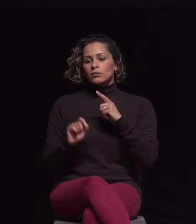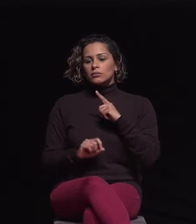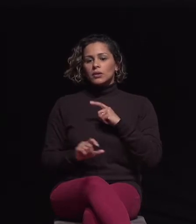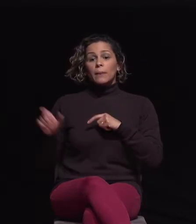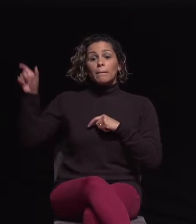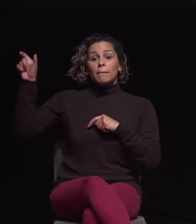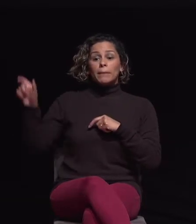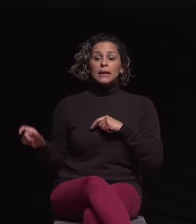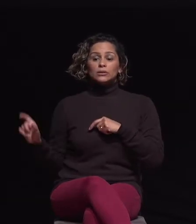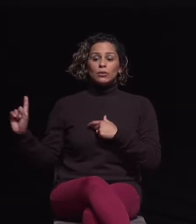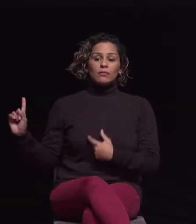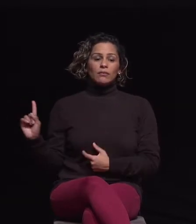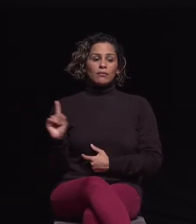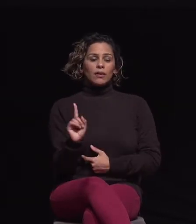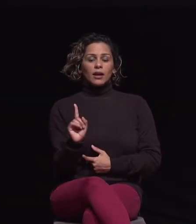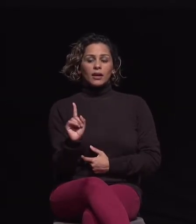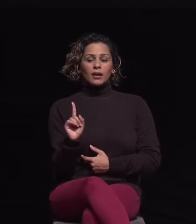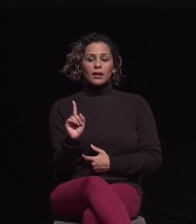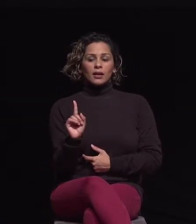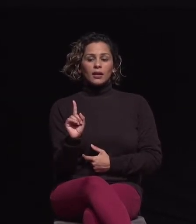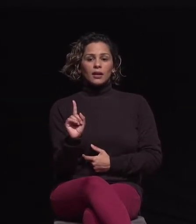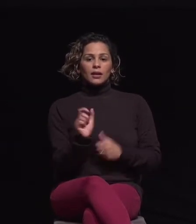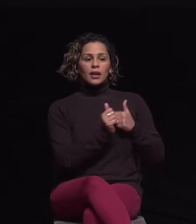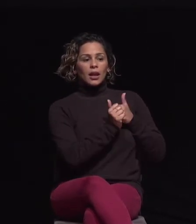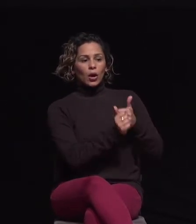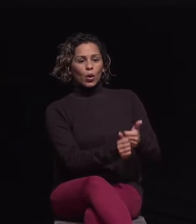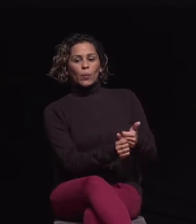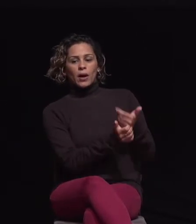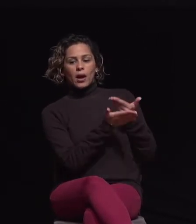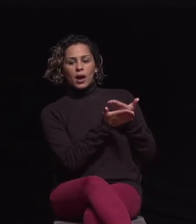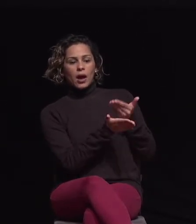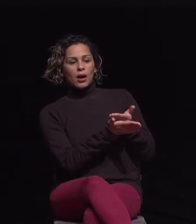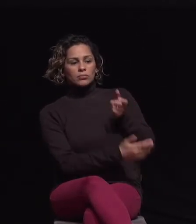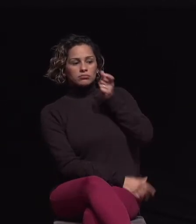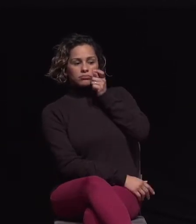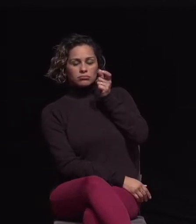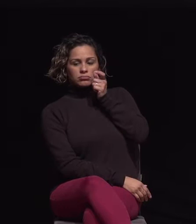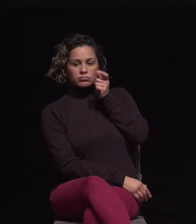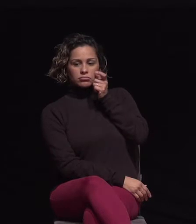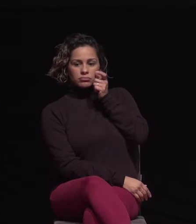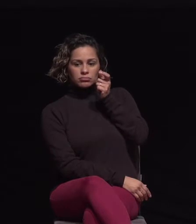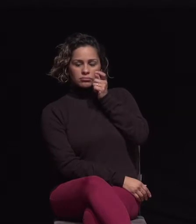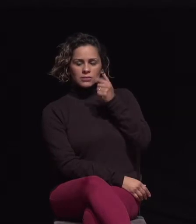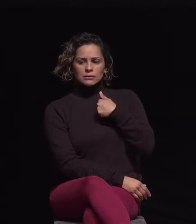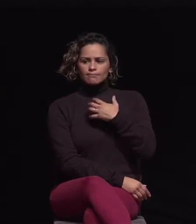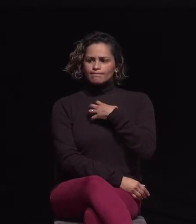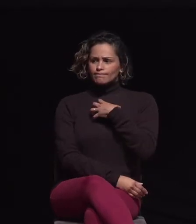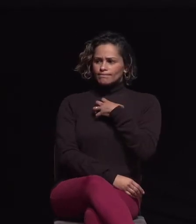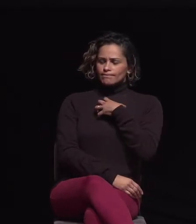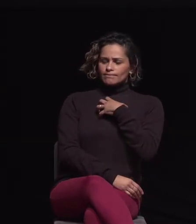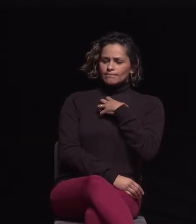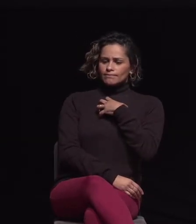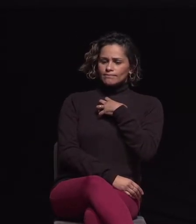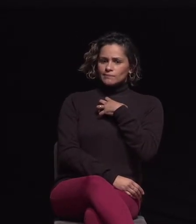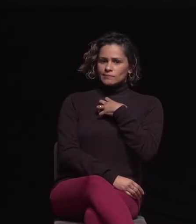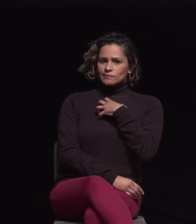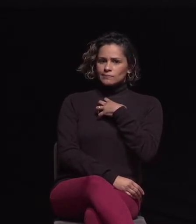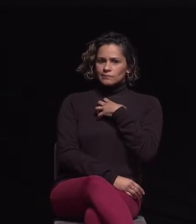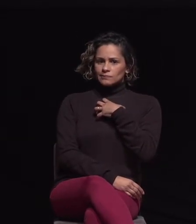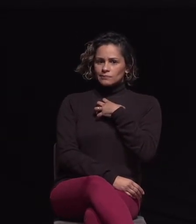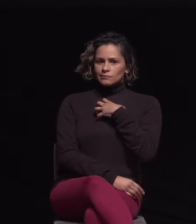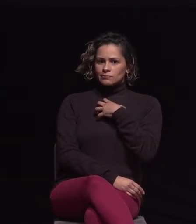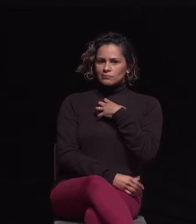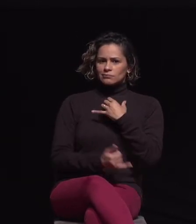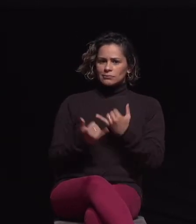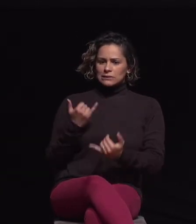sala. E aí eu senti, de certa maneira, a ditadura